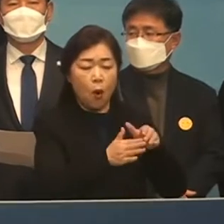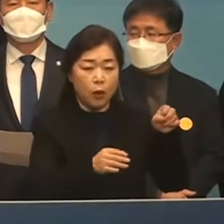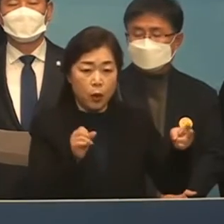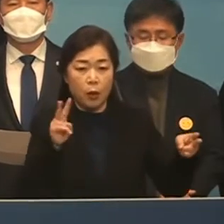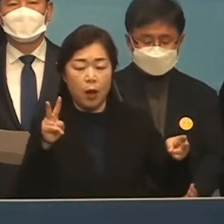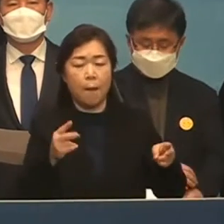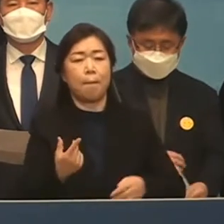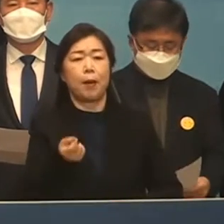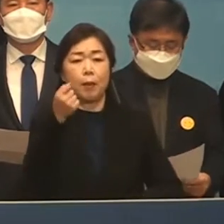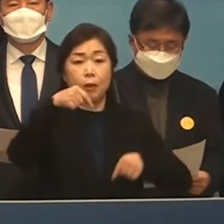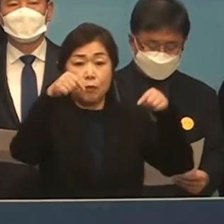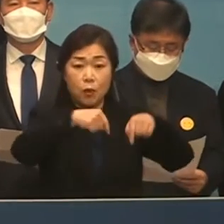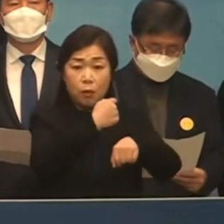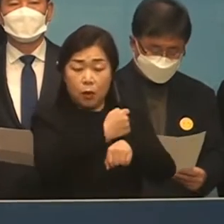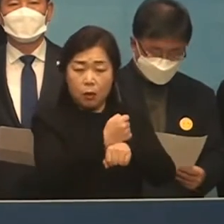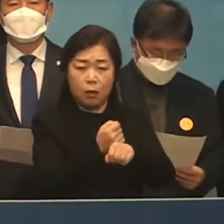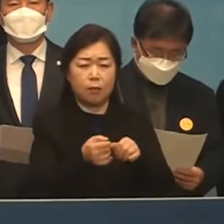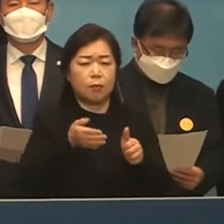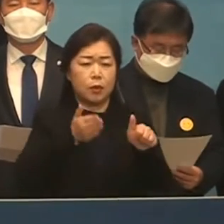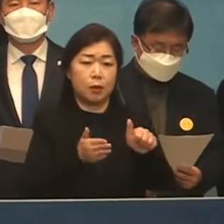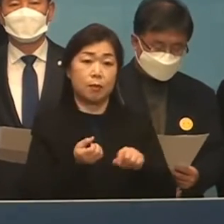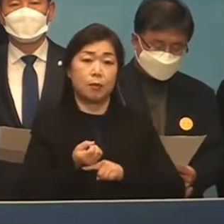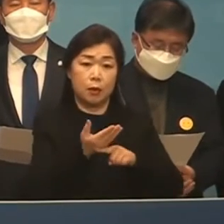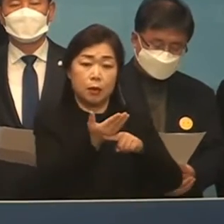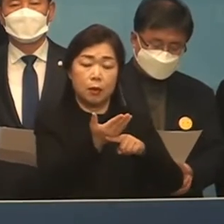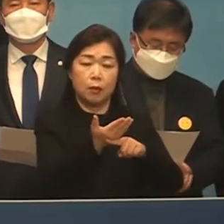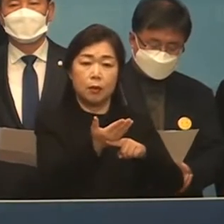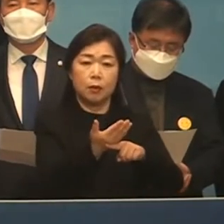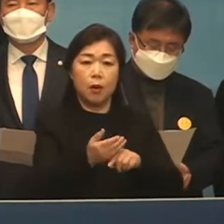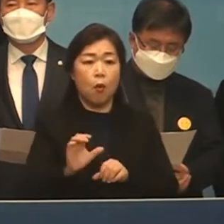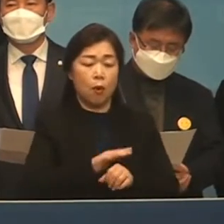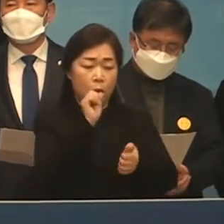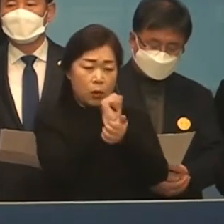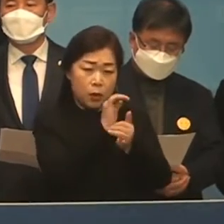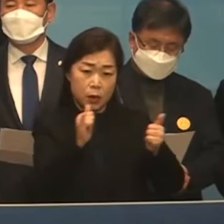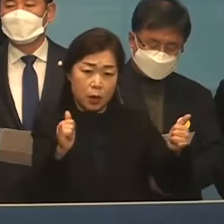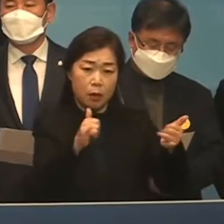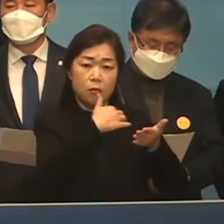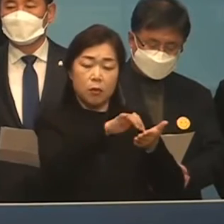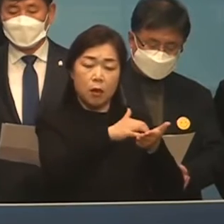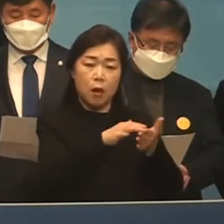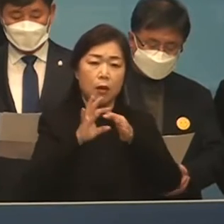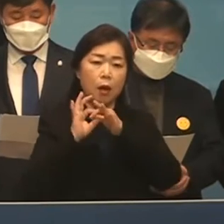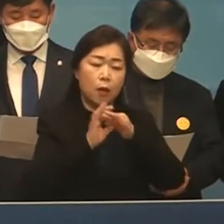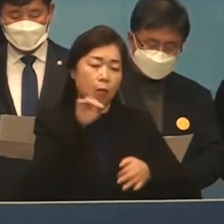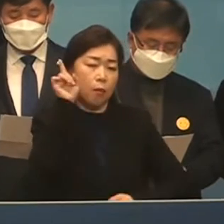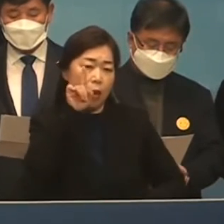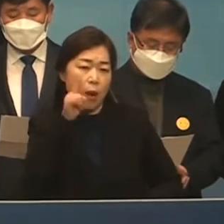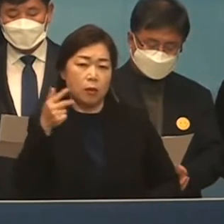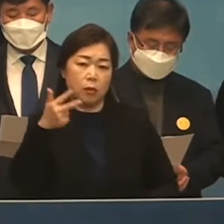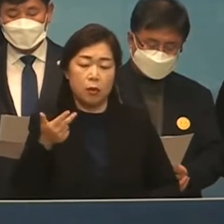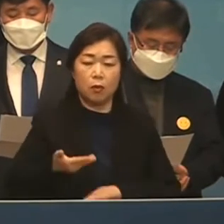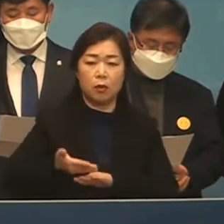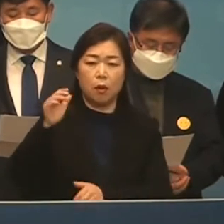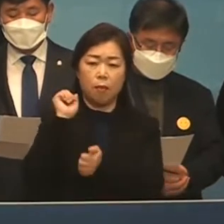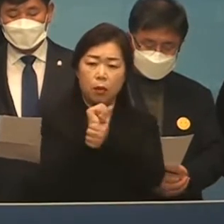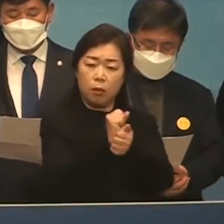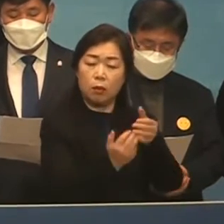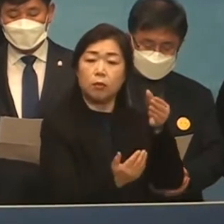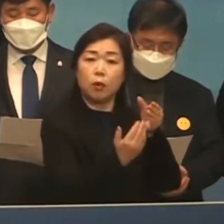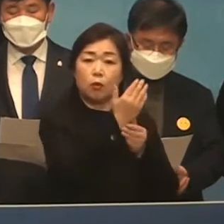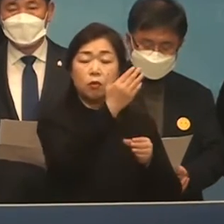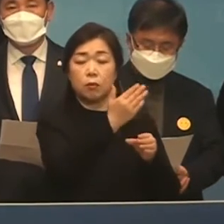추경 협상을 강력히 촉구합니다. 코로나 확진자가 연일 7,000명 이상 발생하고